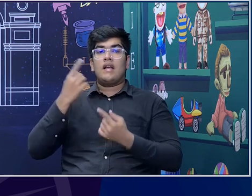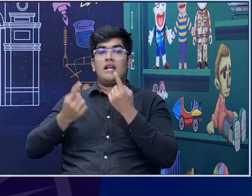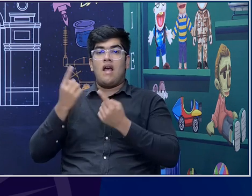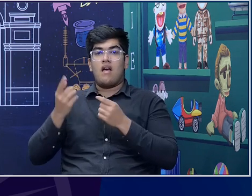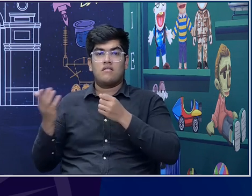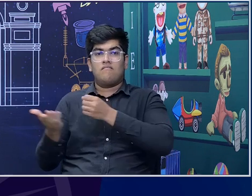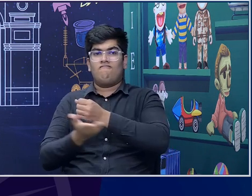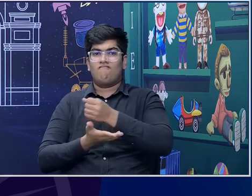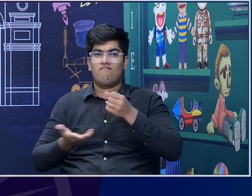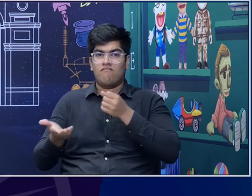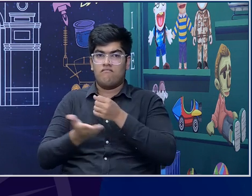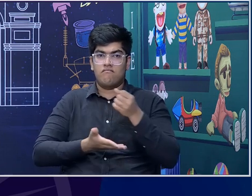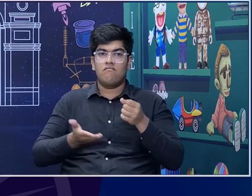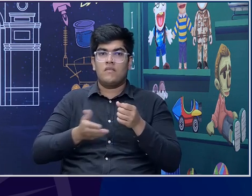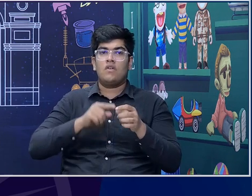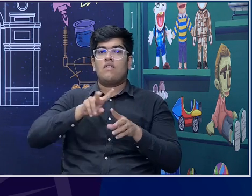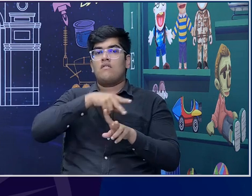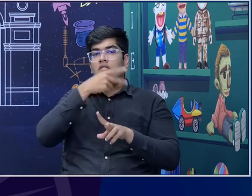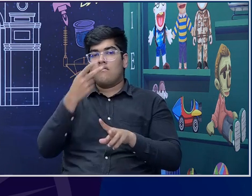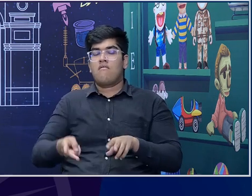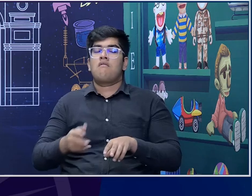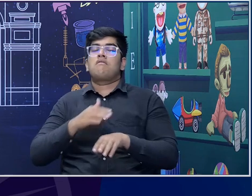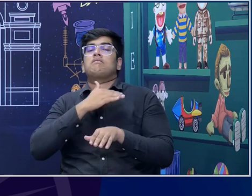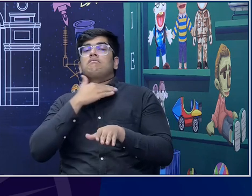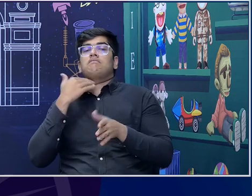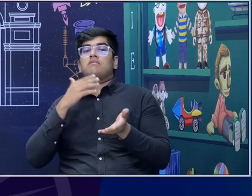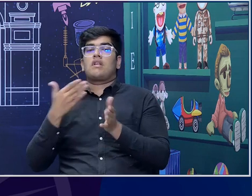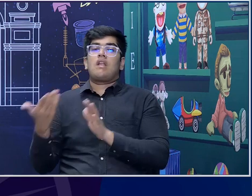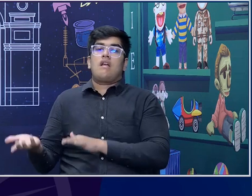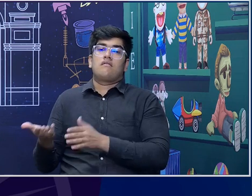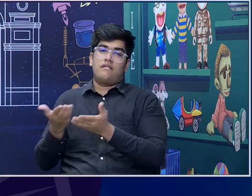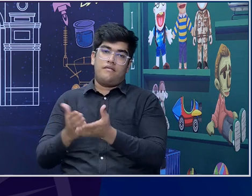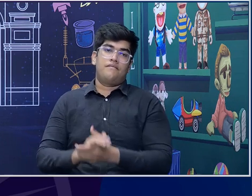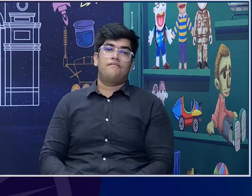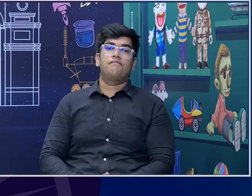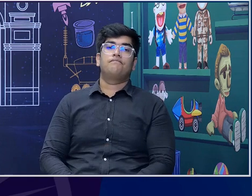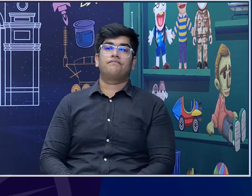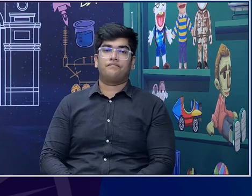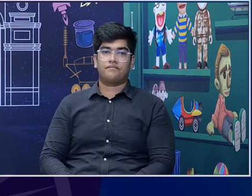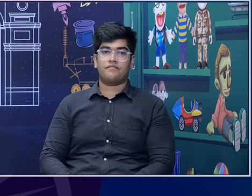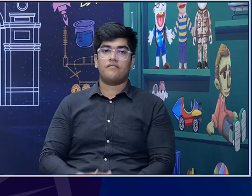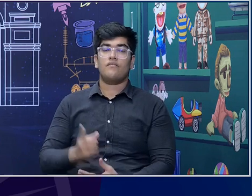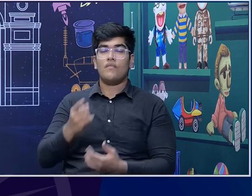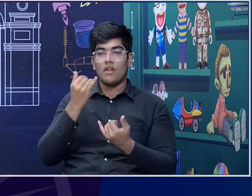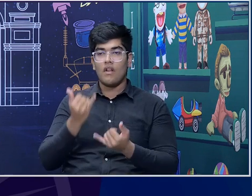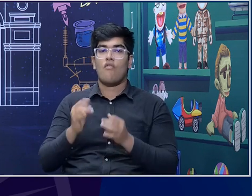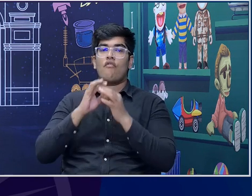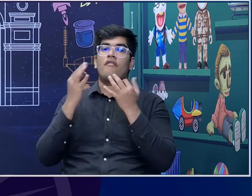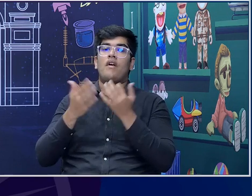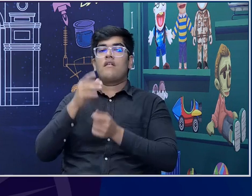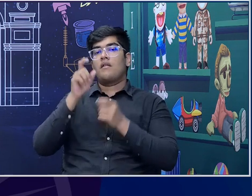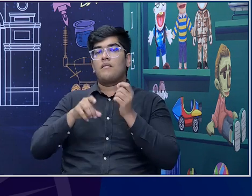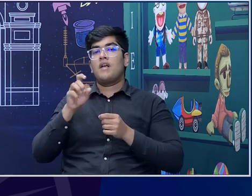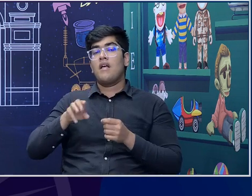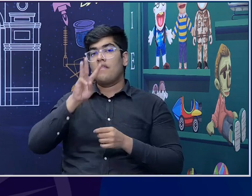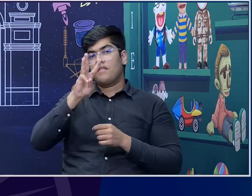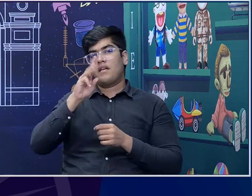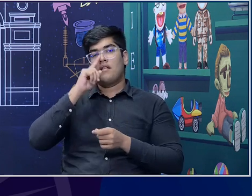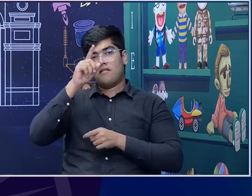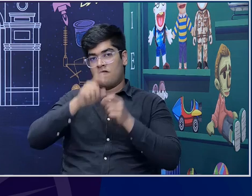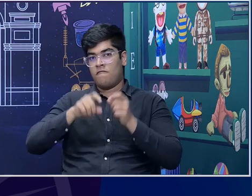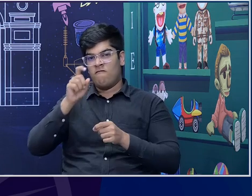से नीचे गिरा और उसकी मिरती हो गई तो इस तरीके से अब उनके परिवार में तीन लड़कियां और